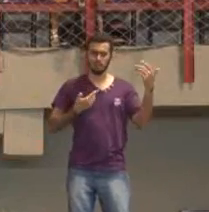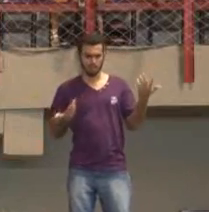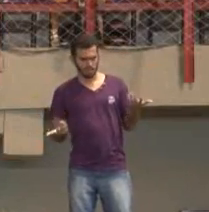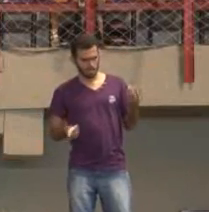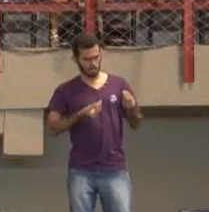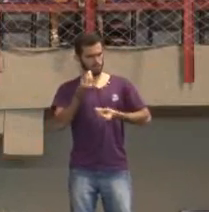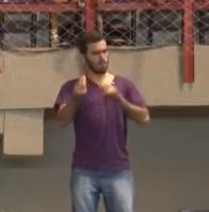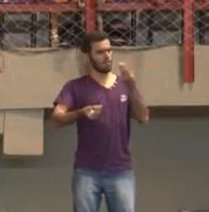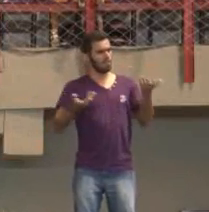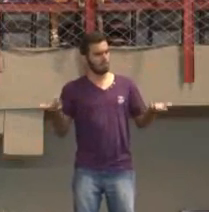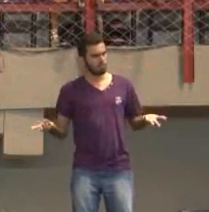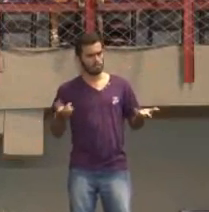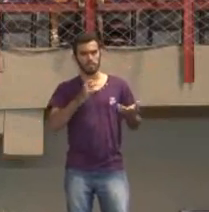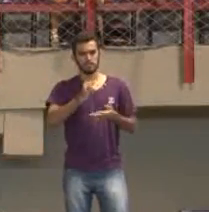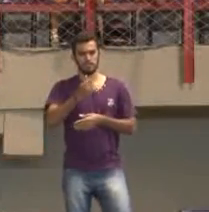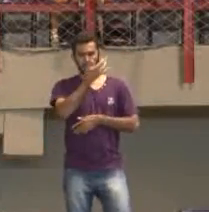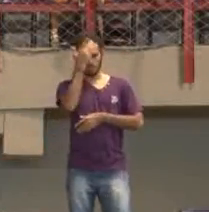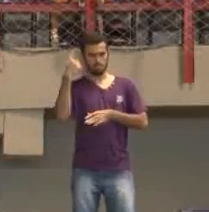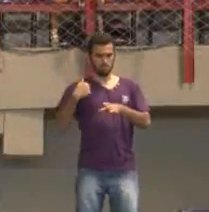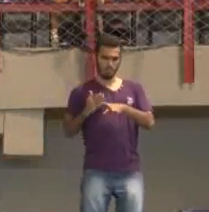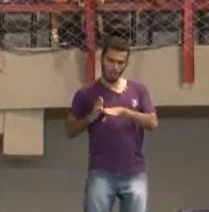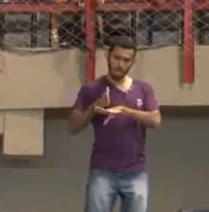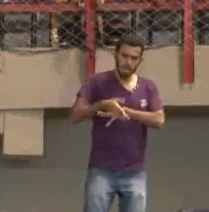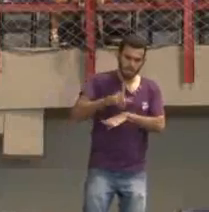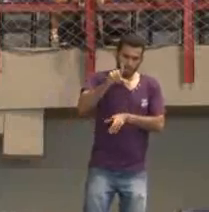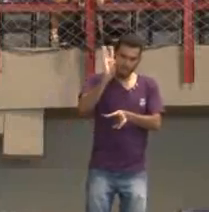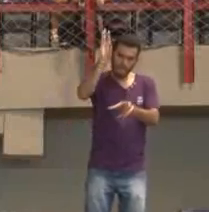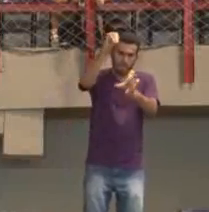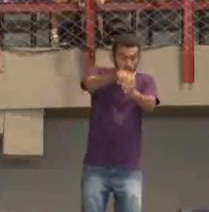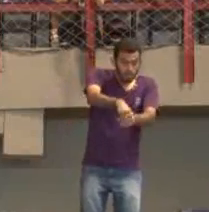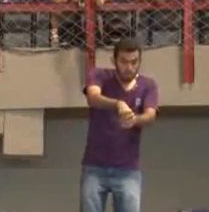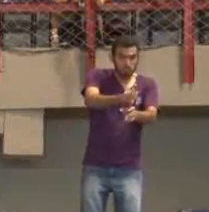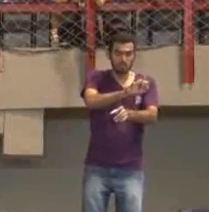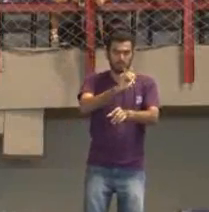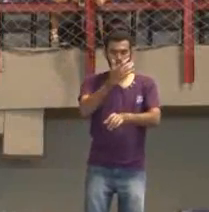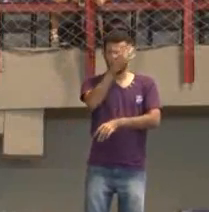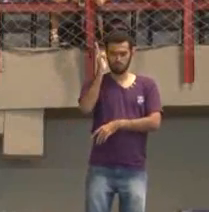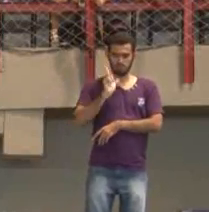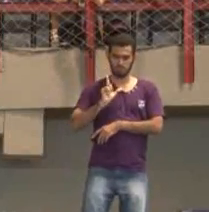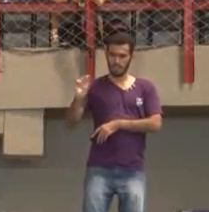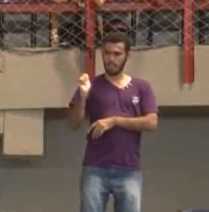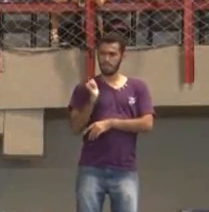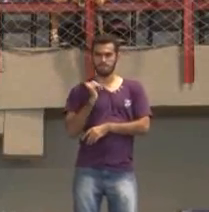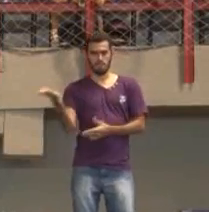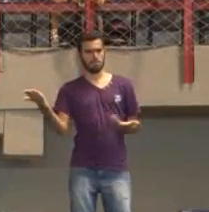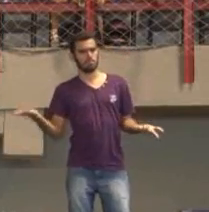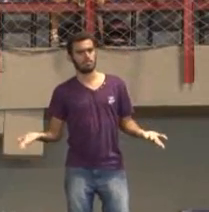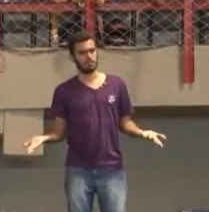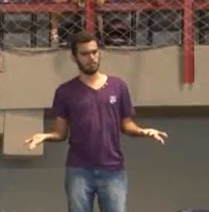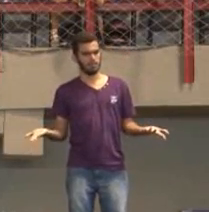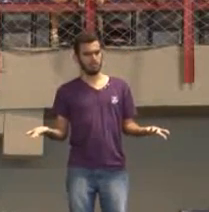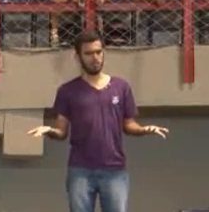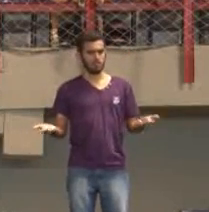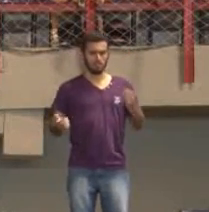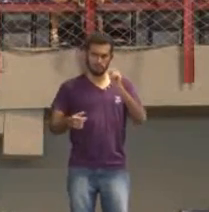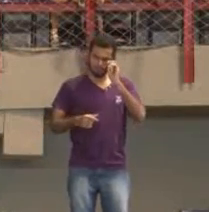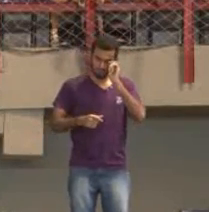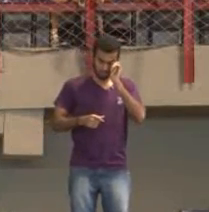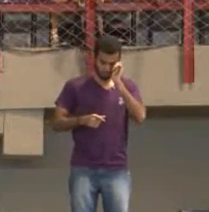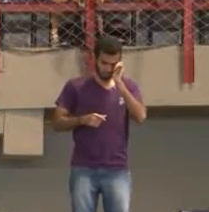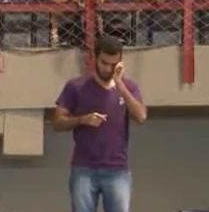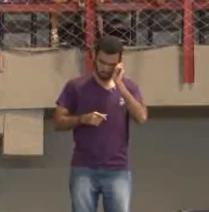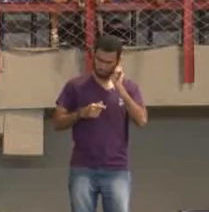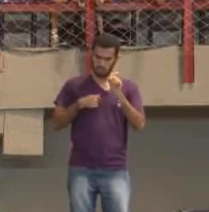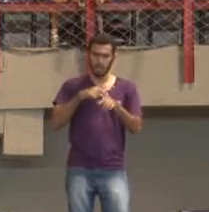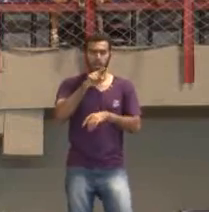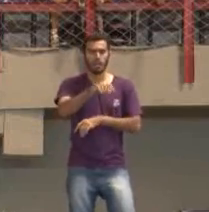a pessoa entra, é para dentro. E se a pessoa sai, é para fora. Aí você diz, tem um